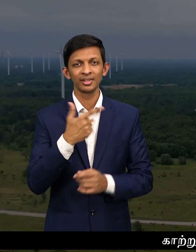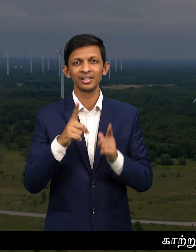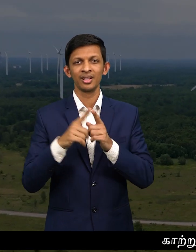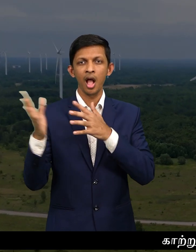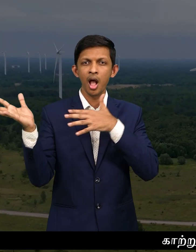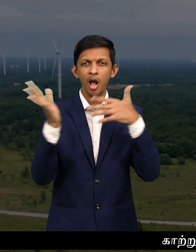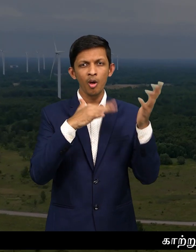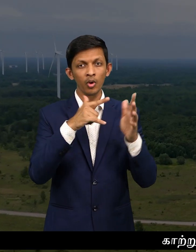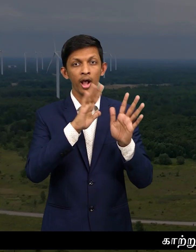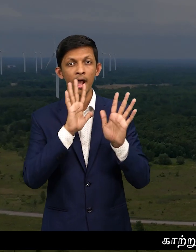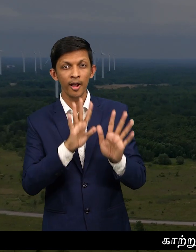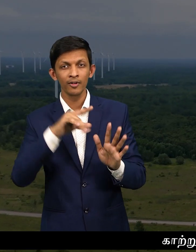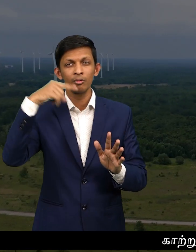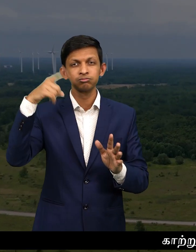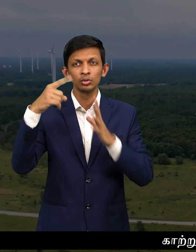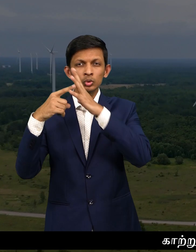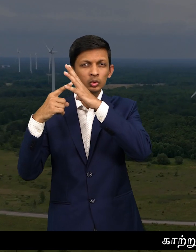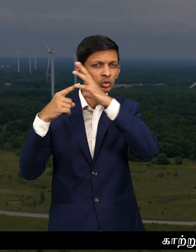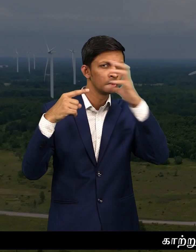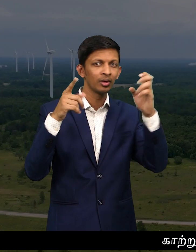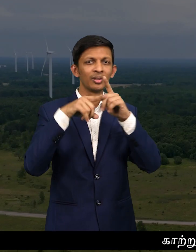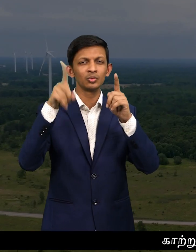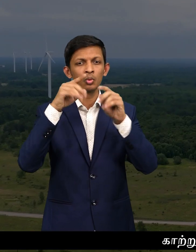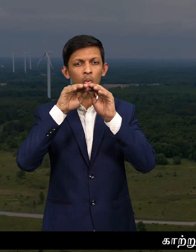காற்று இயக்க ஆற்றல் கொண்டது.